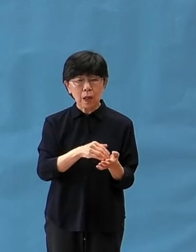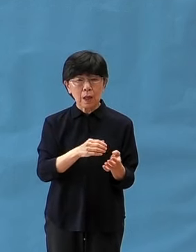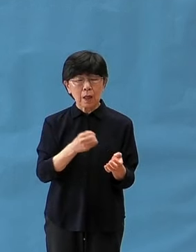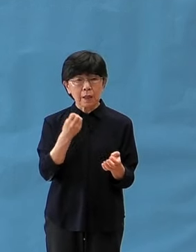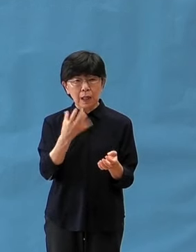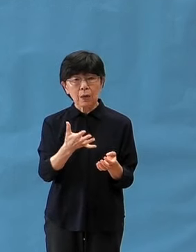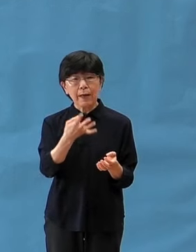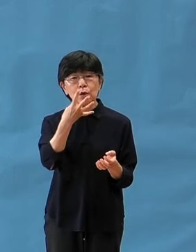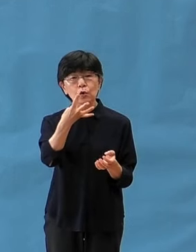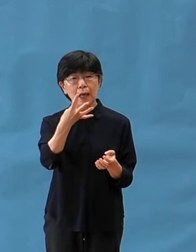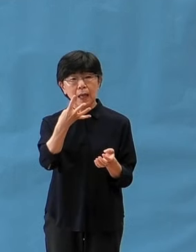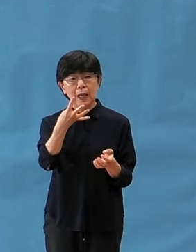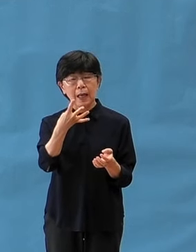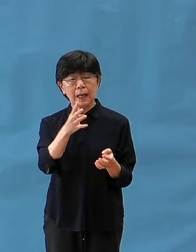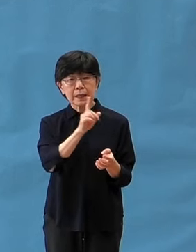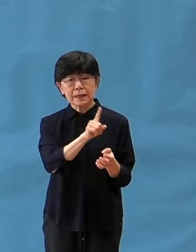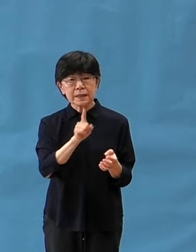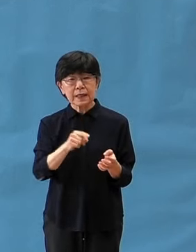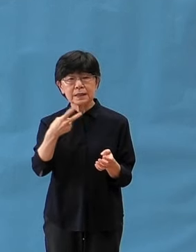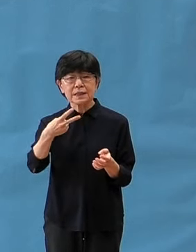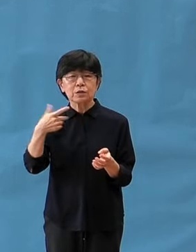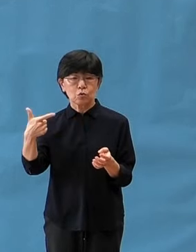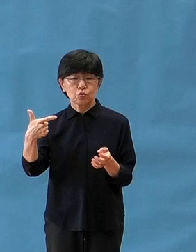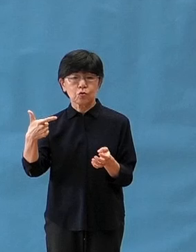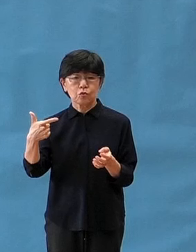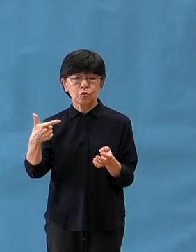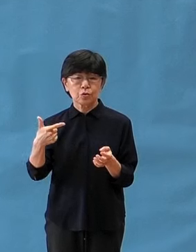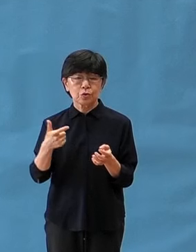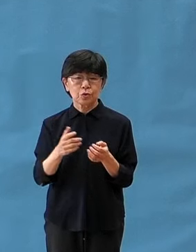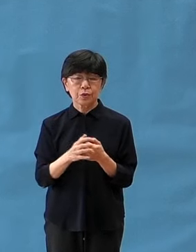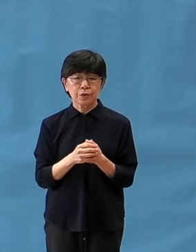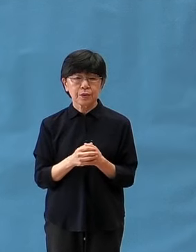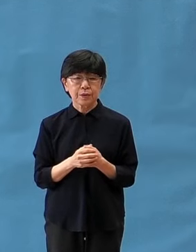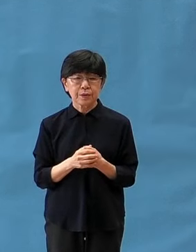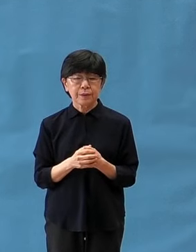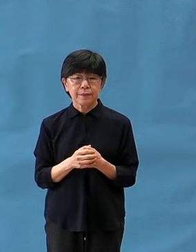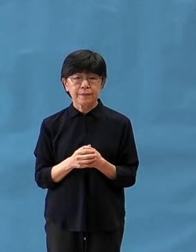特殊出生率 1.26 です。